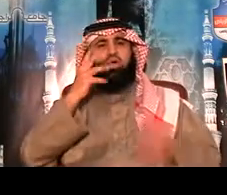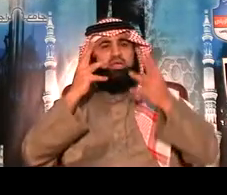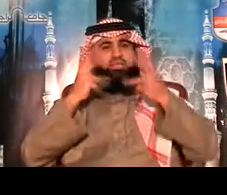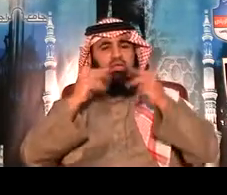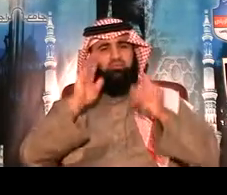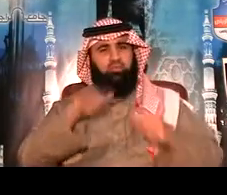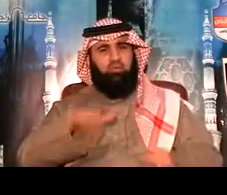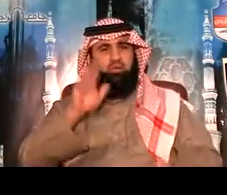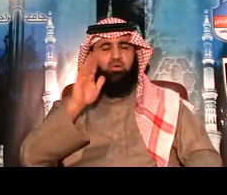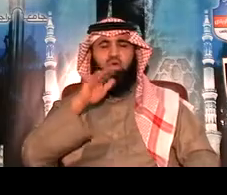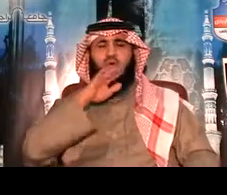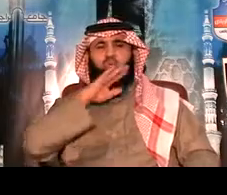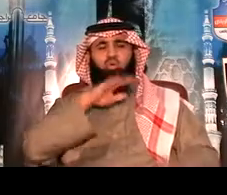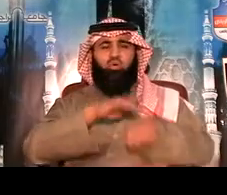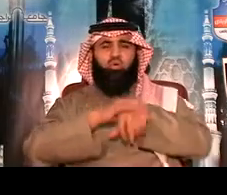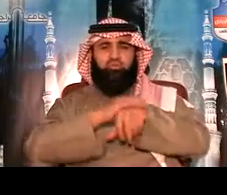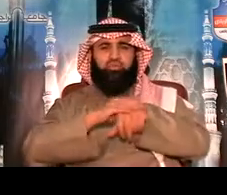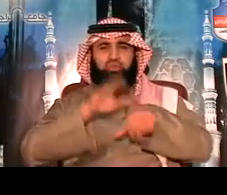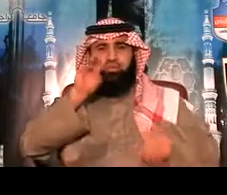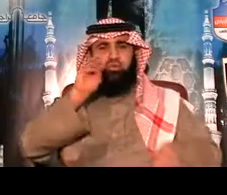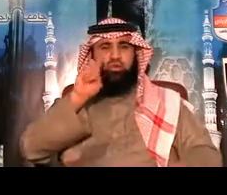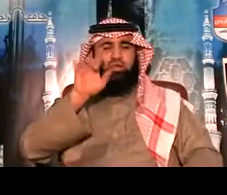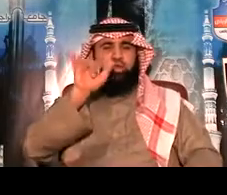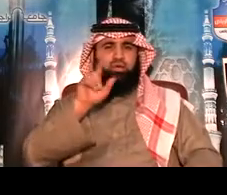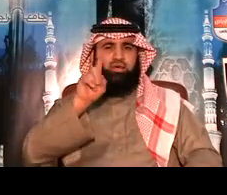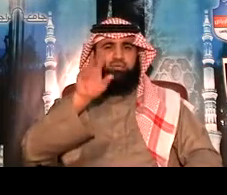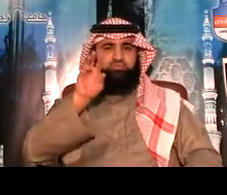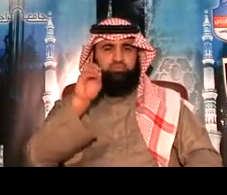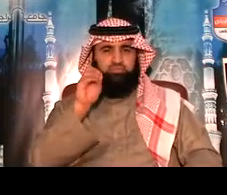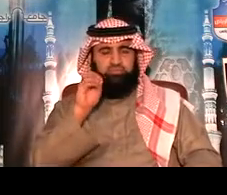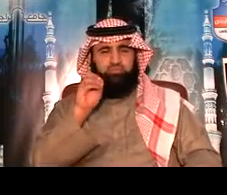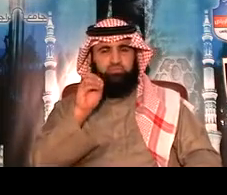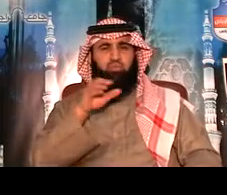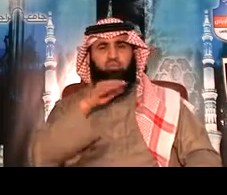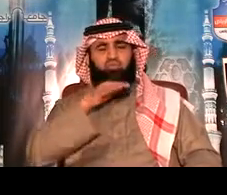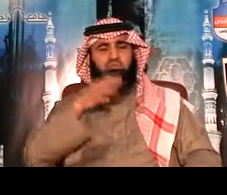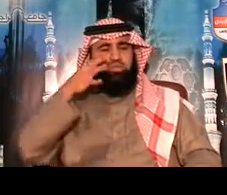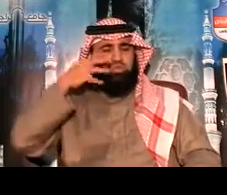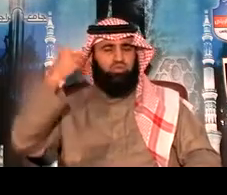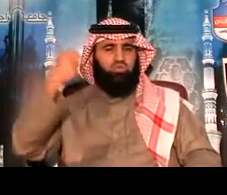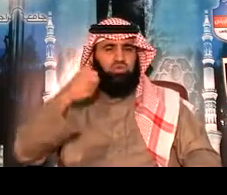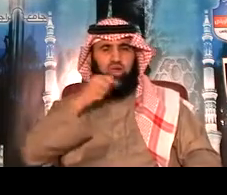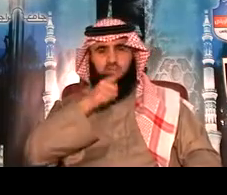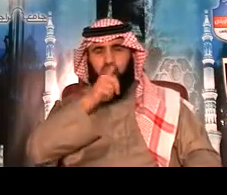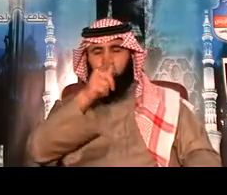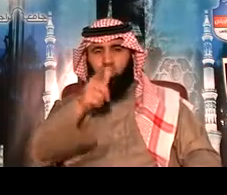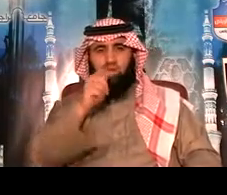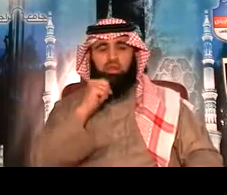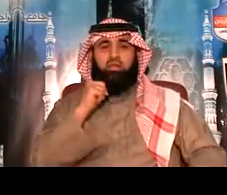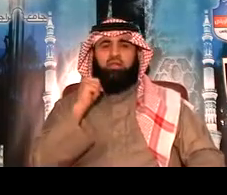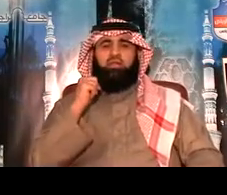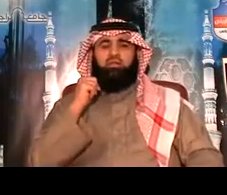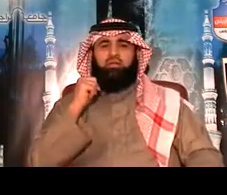هريرة رضي الله تعالى عنه قال: قال رسول الله صلى الله عليه وسلم: